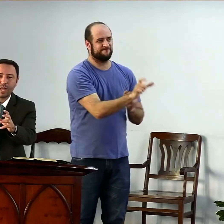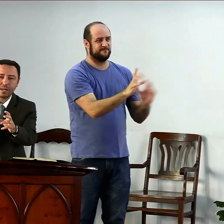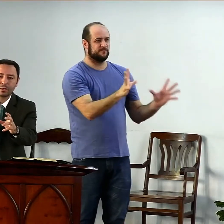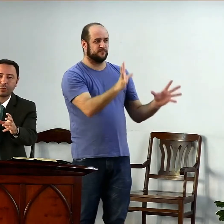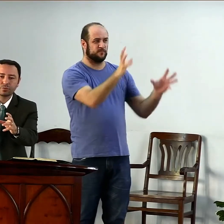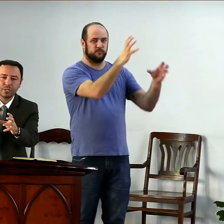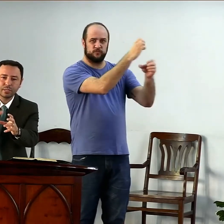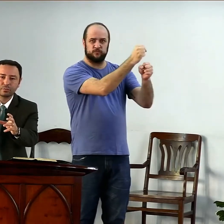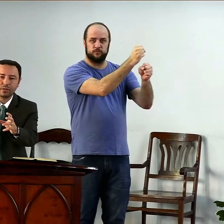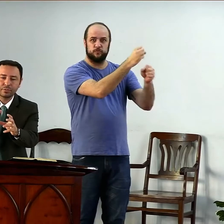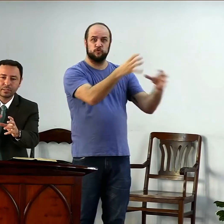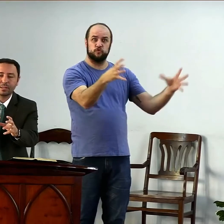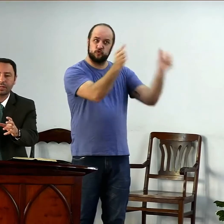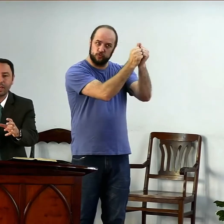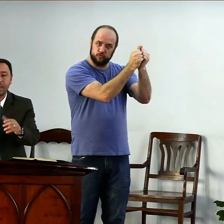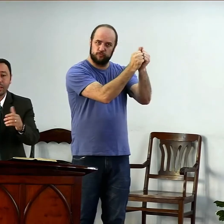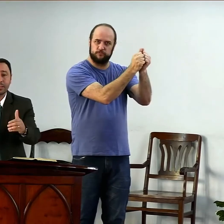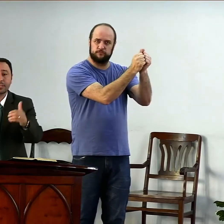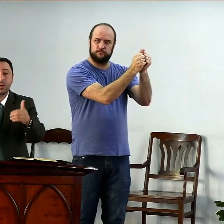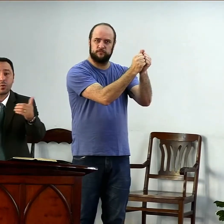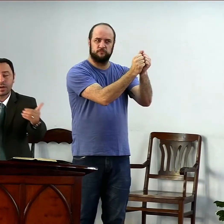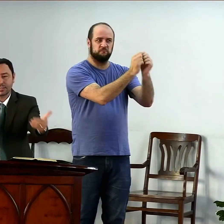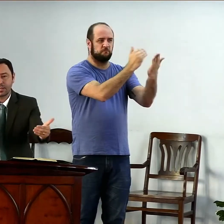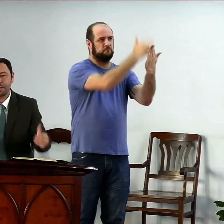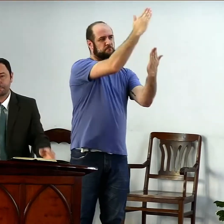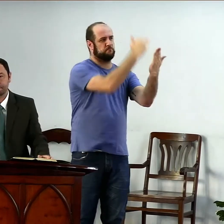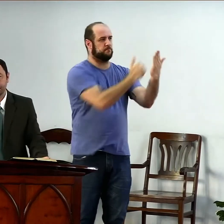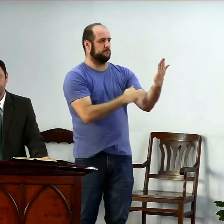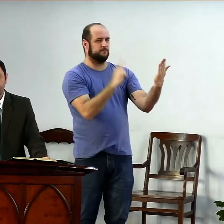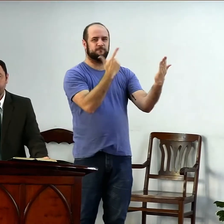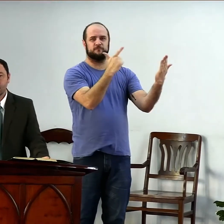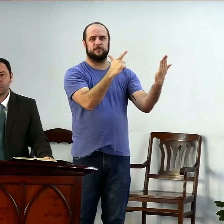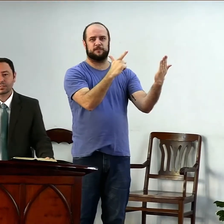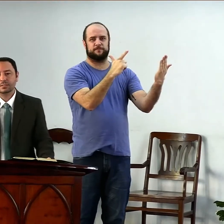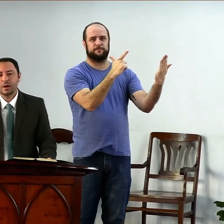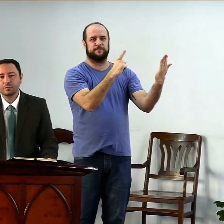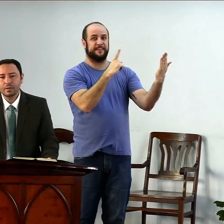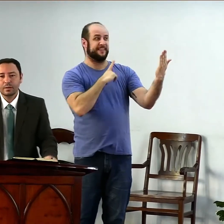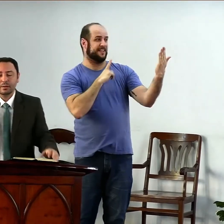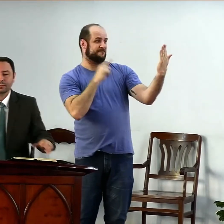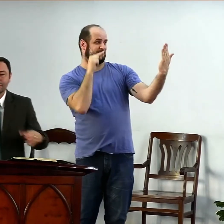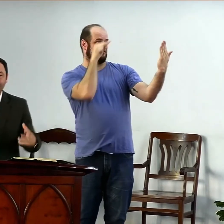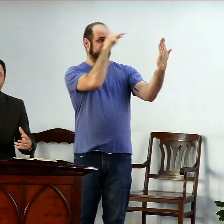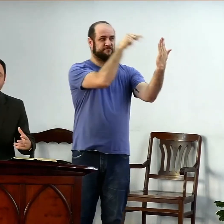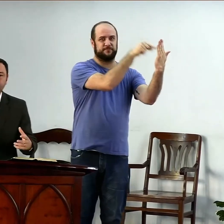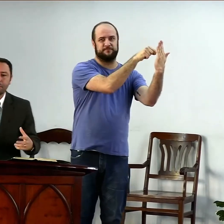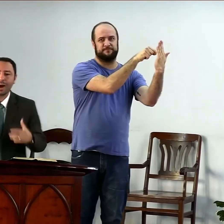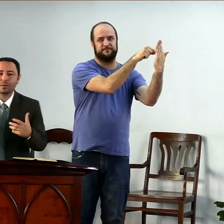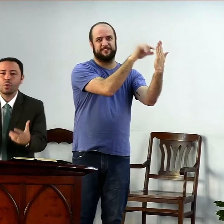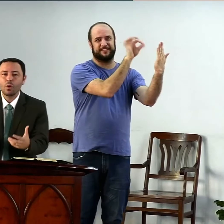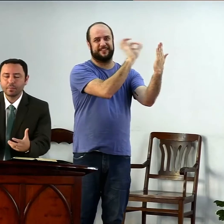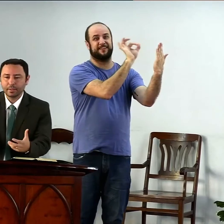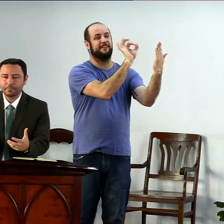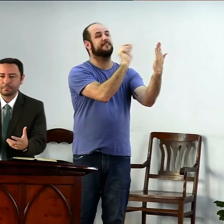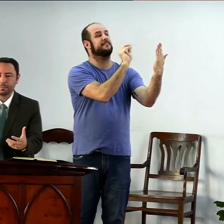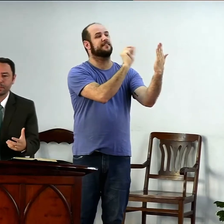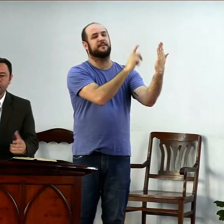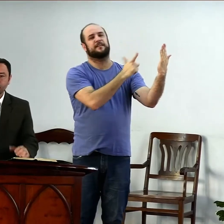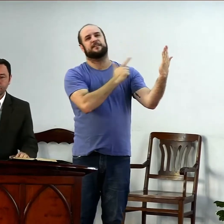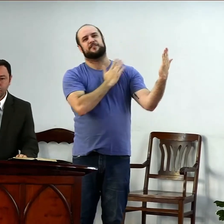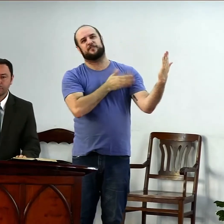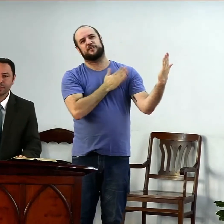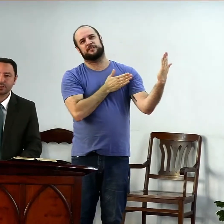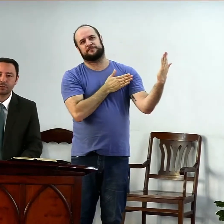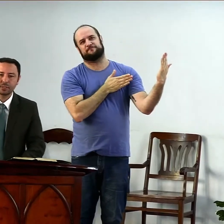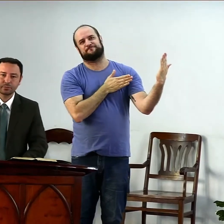é o cerne, que é o centro da vida dele, e esse é o coração. E o coração traz para o homem